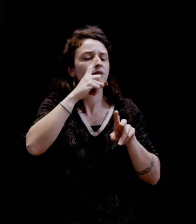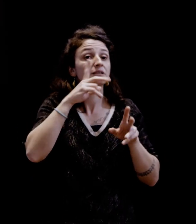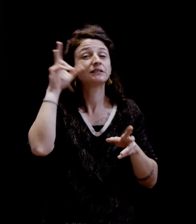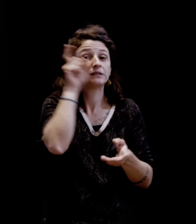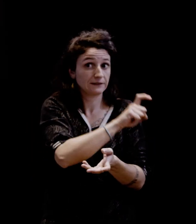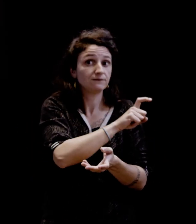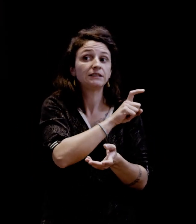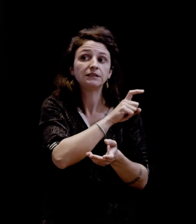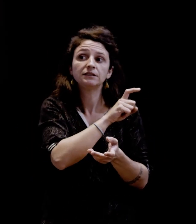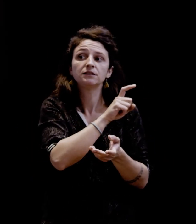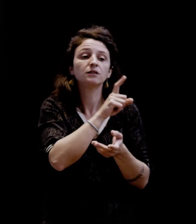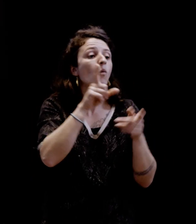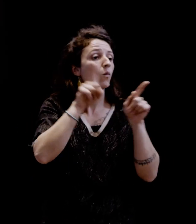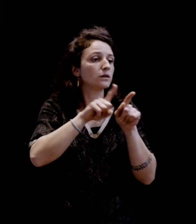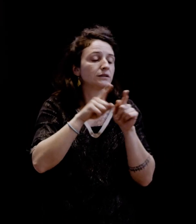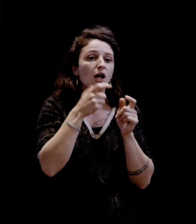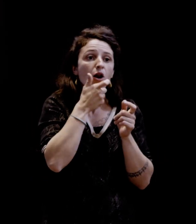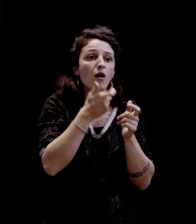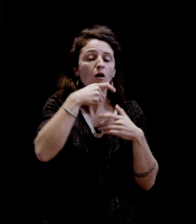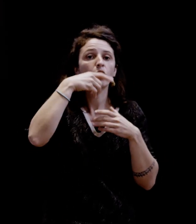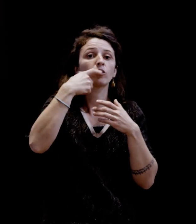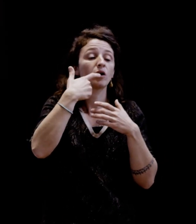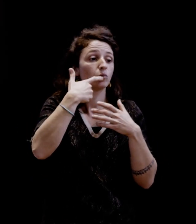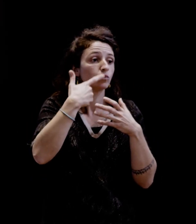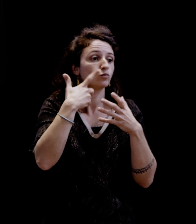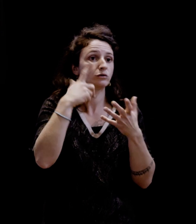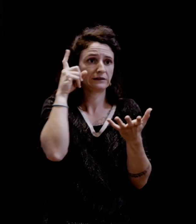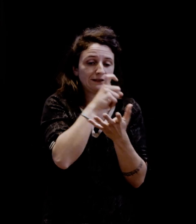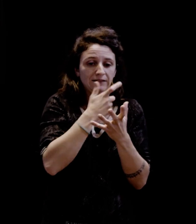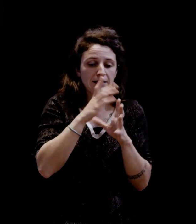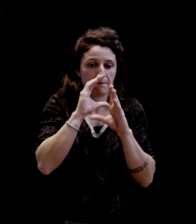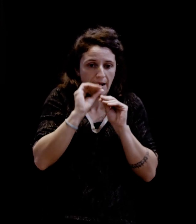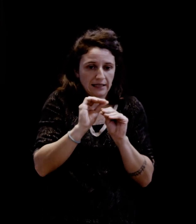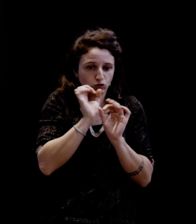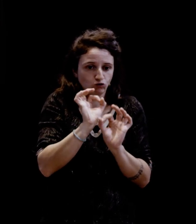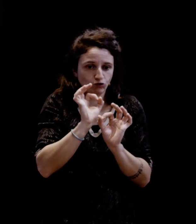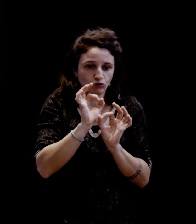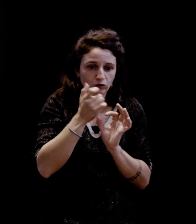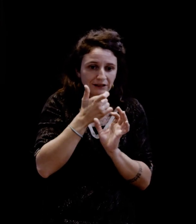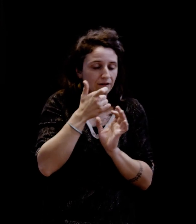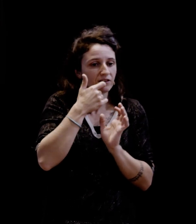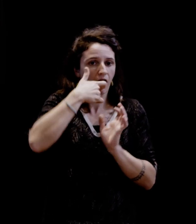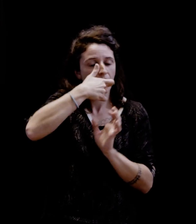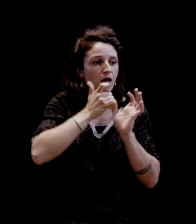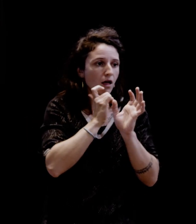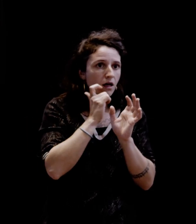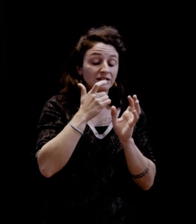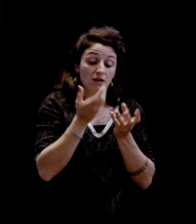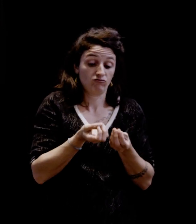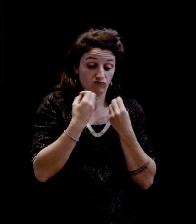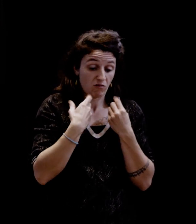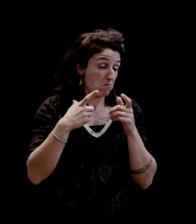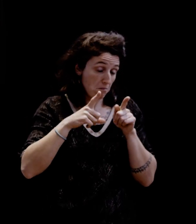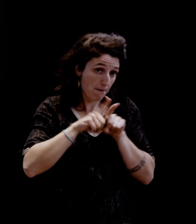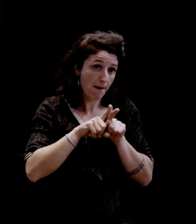à poser bien leur langue dans leur bouche. Donc tout ça, ça va augmenter ou venir alimenter les